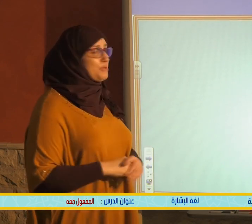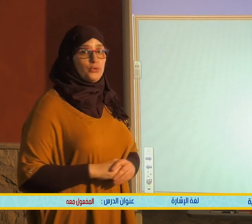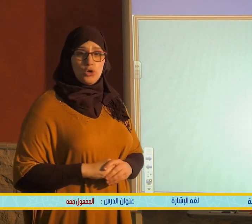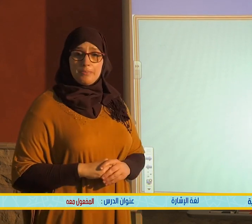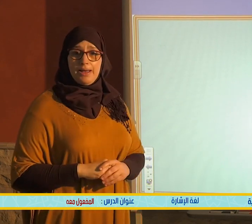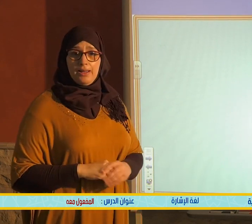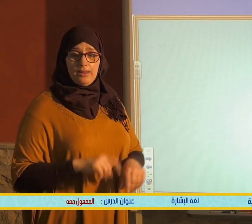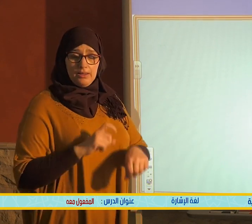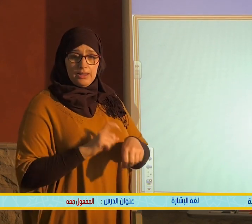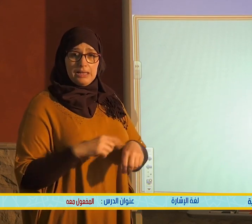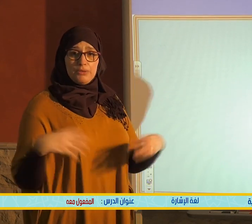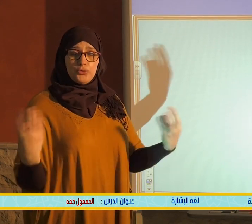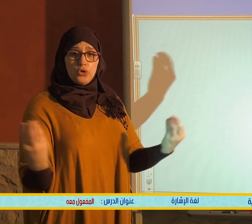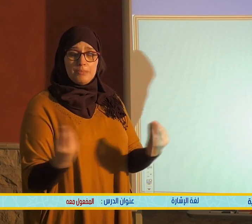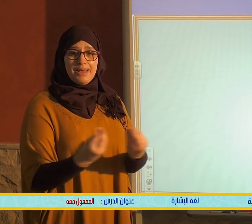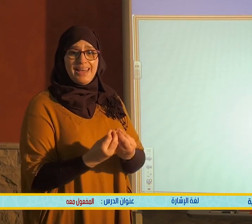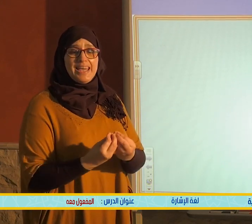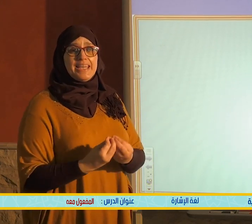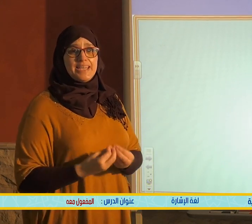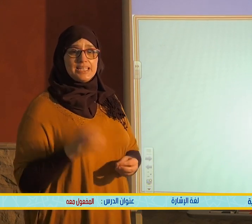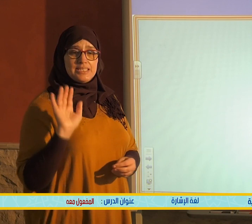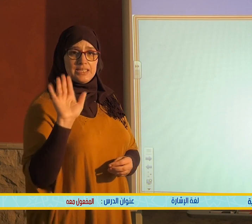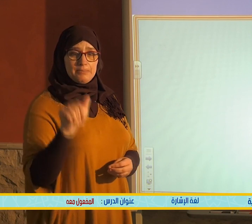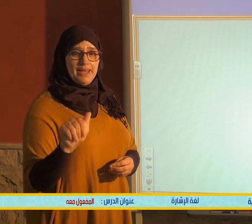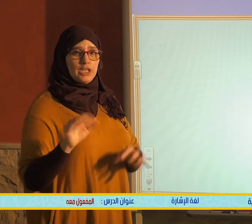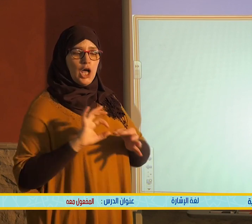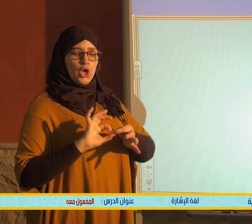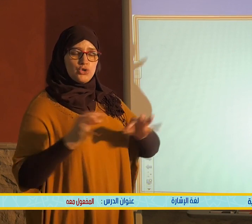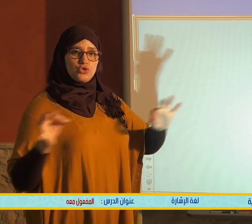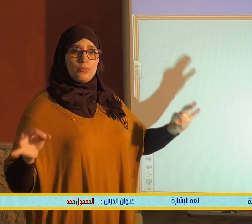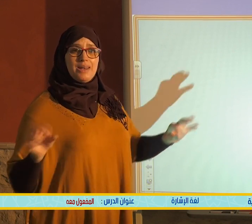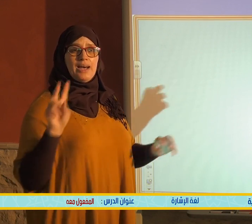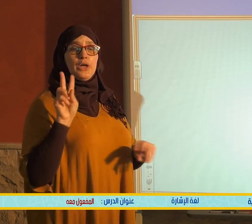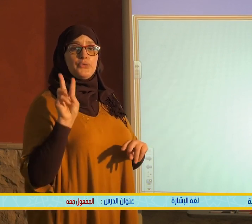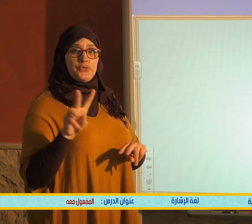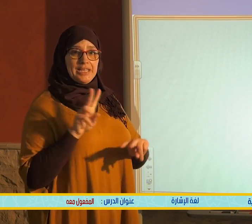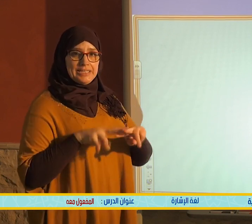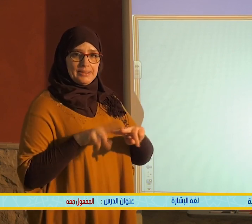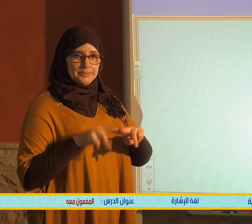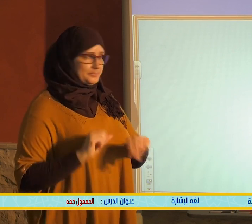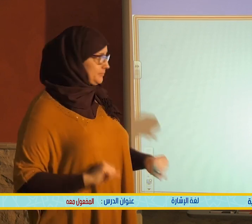المفعول معه، المفعول معه يأتي بعد جملة فعلية.